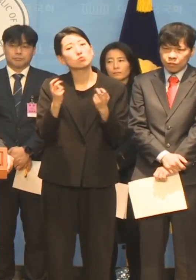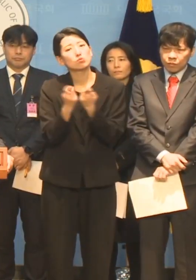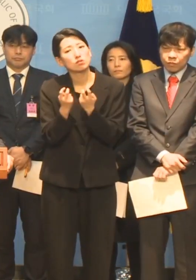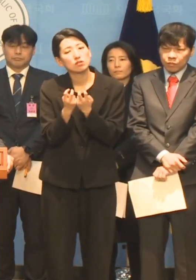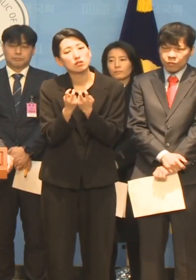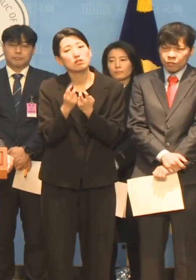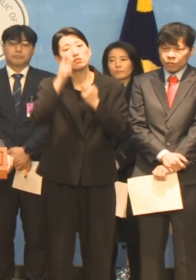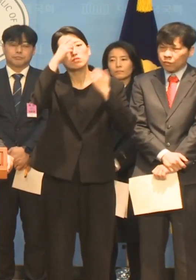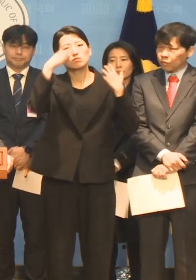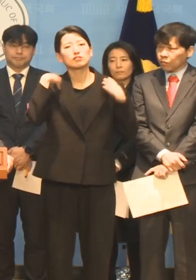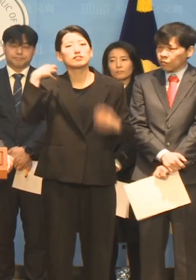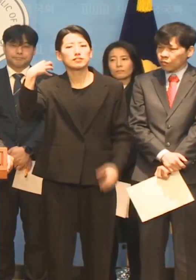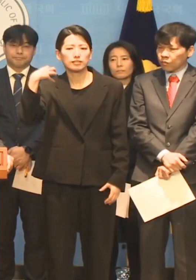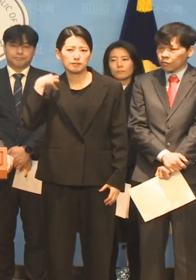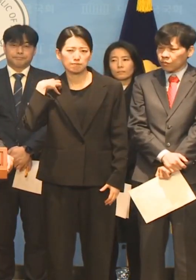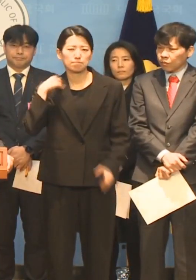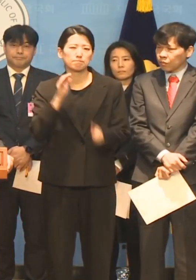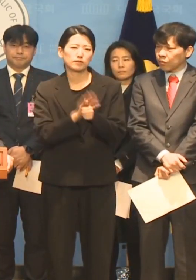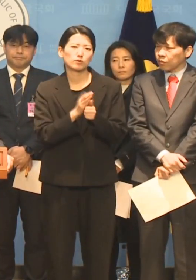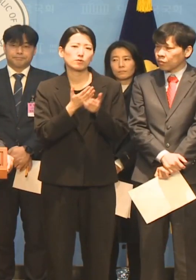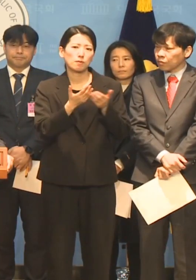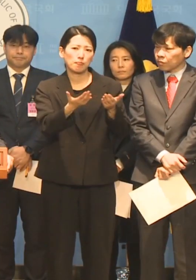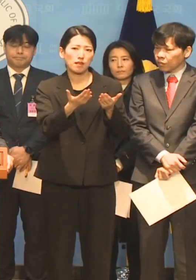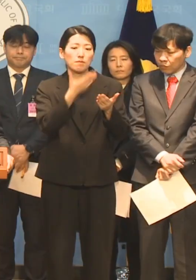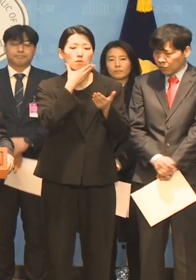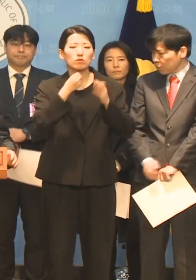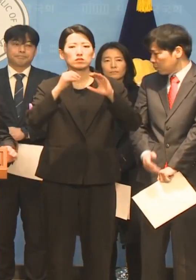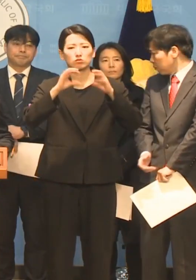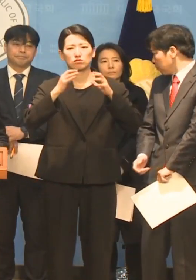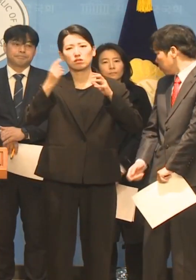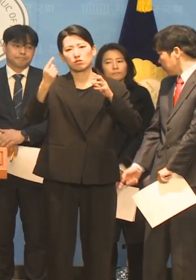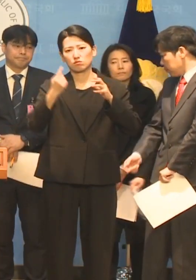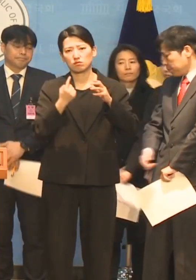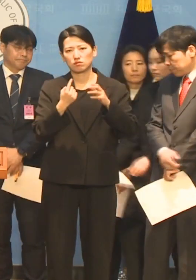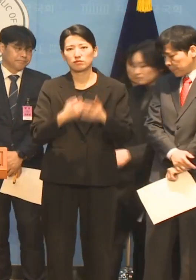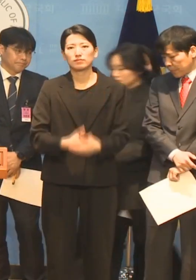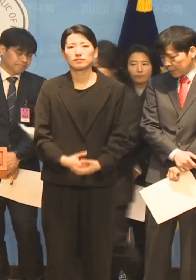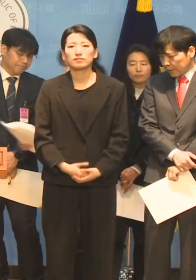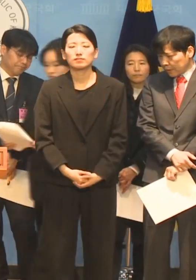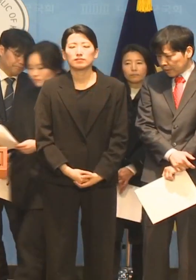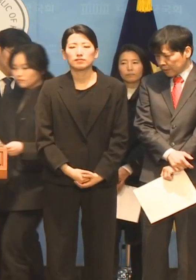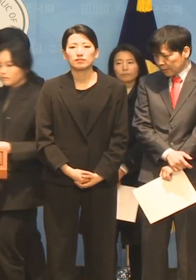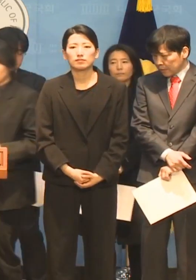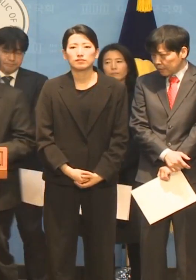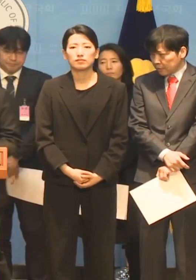위한 지름길이 되는 게 아닌가 이렇게 생각합니다. 이상입니다.